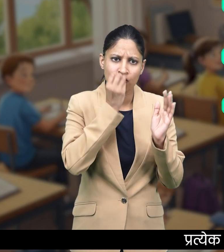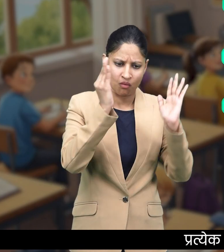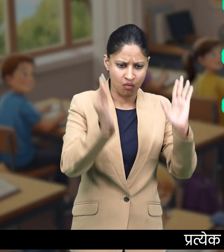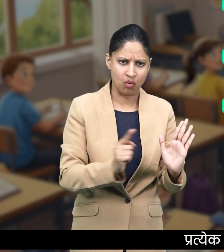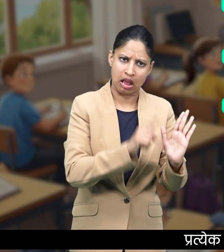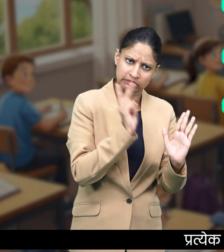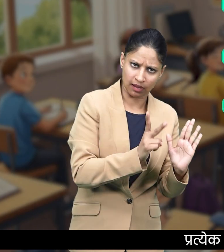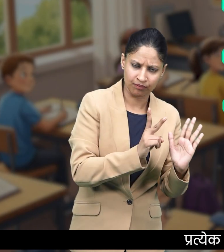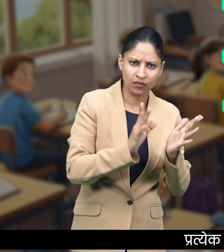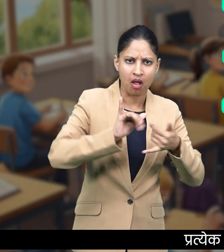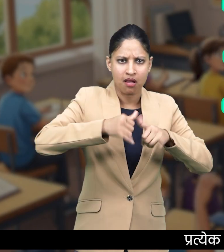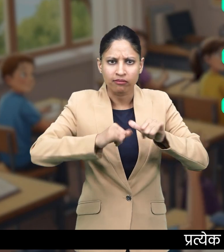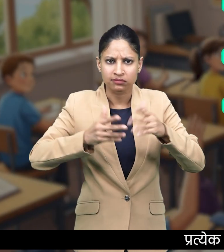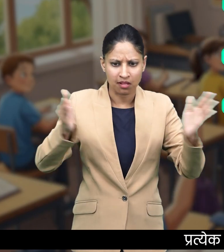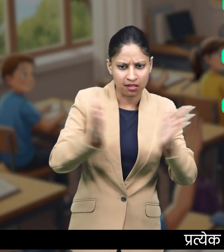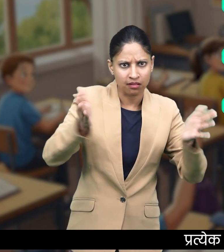प्रत्येक भांड्याला एक जागा असते.